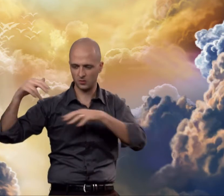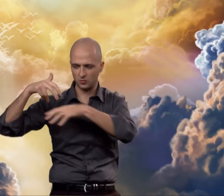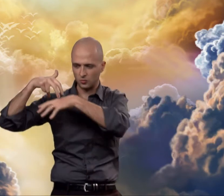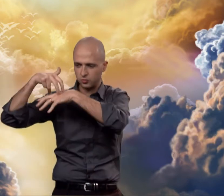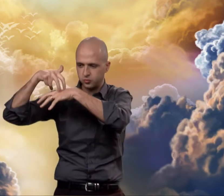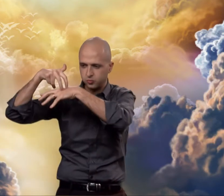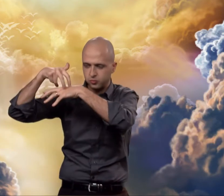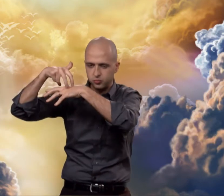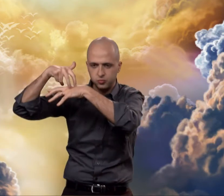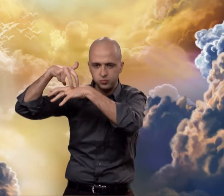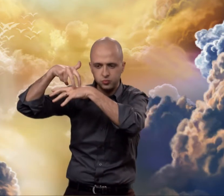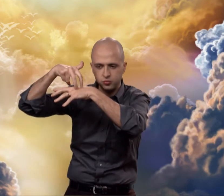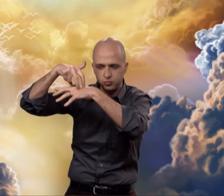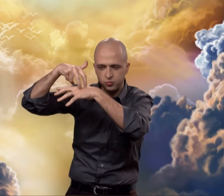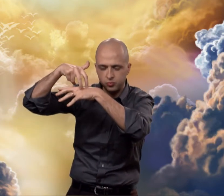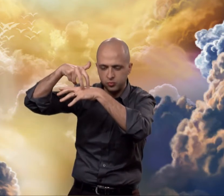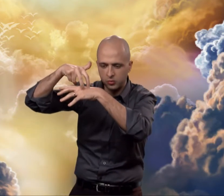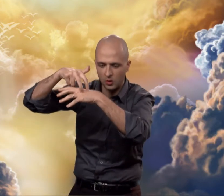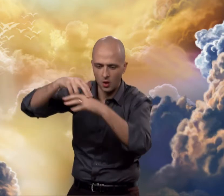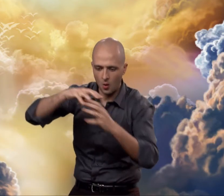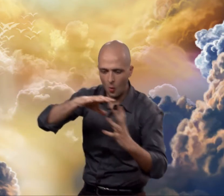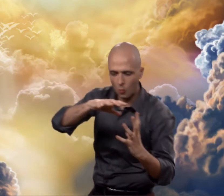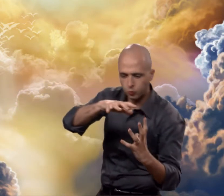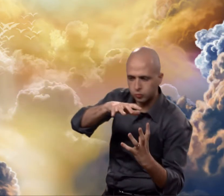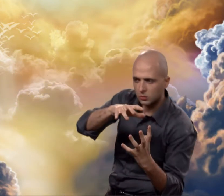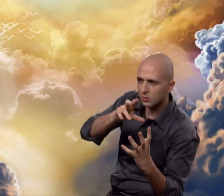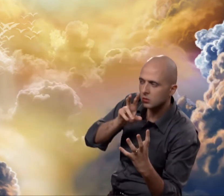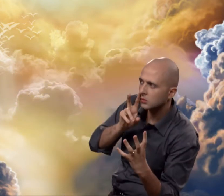os altos céus e a terra para o julgamento do seu povo.